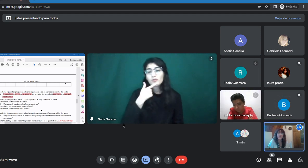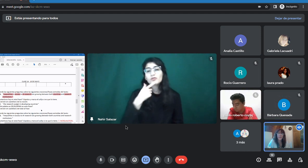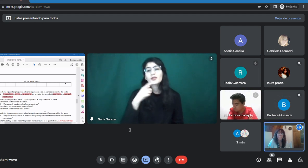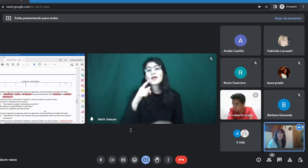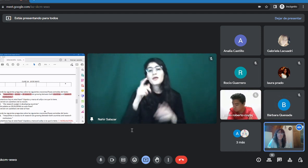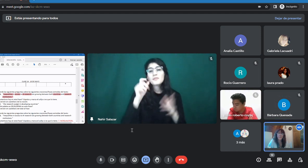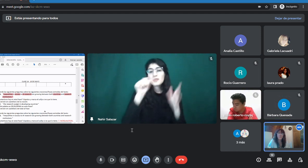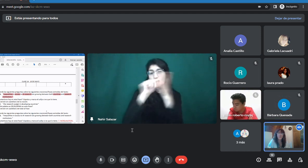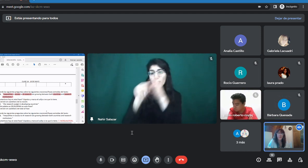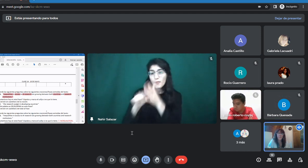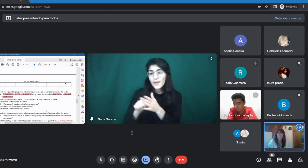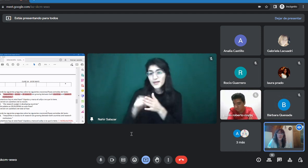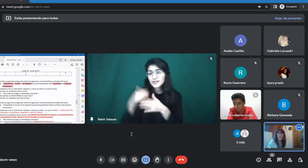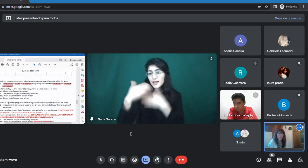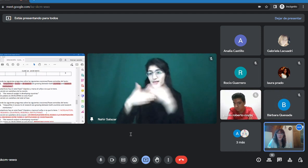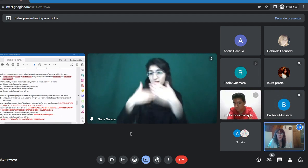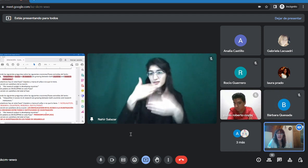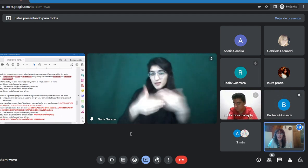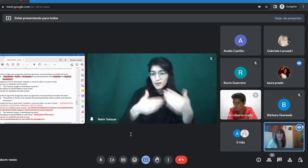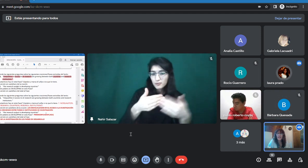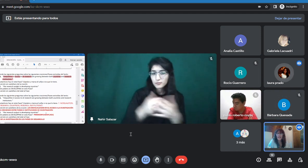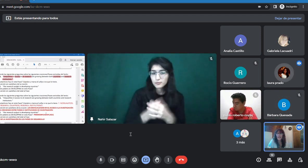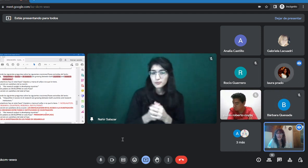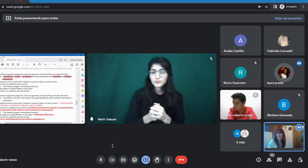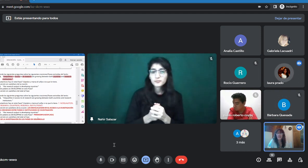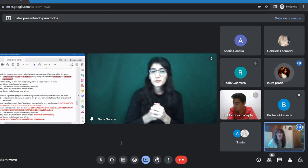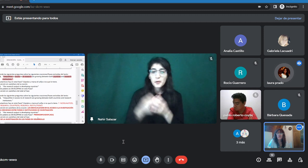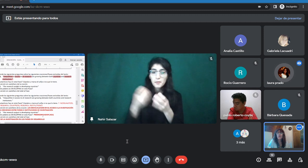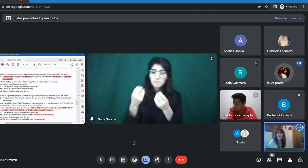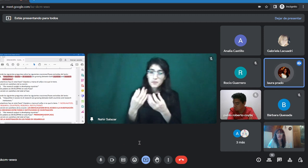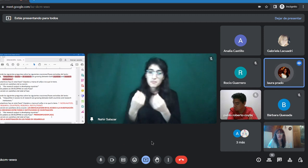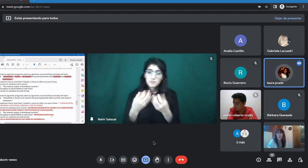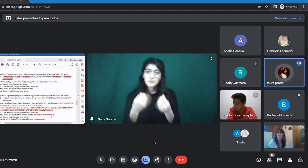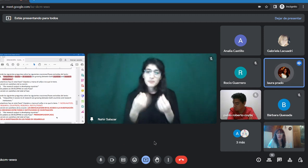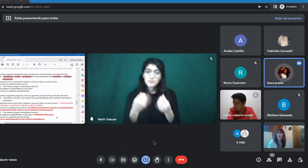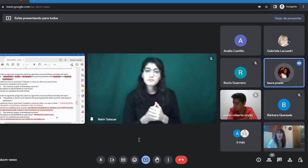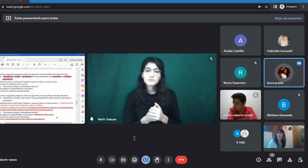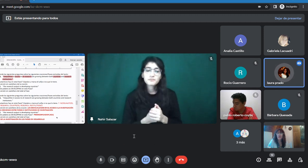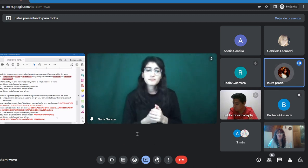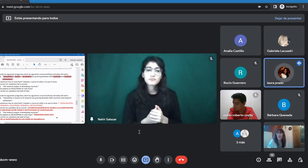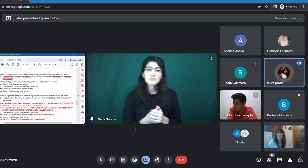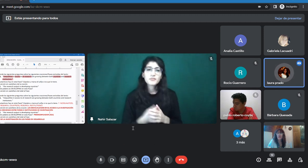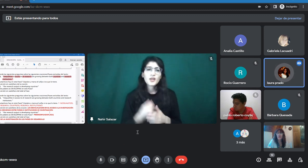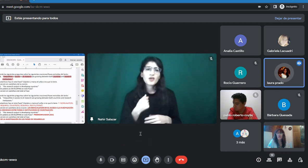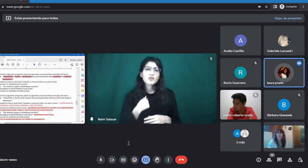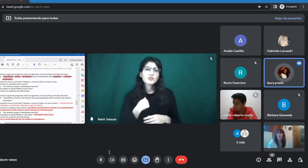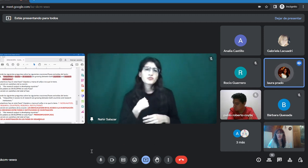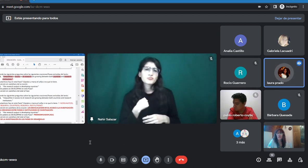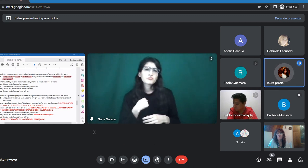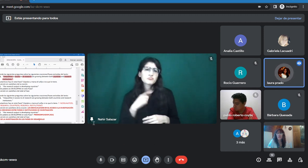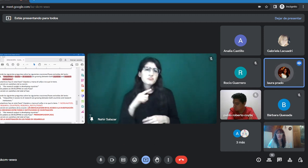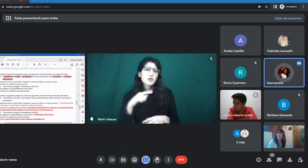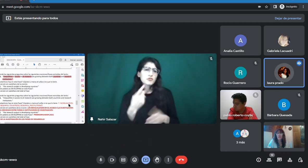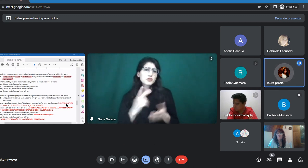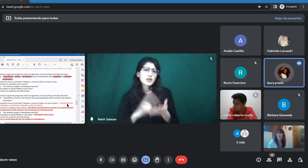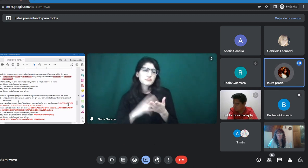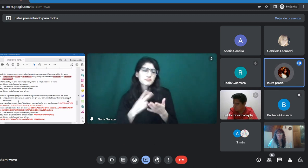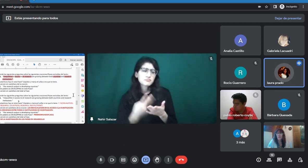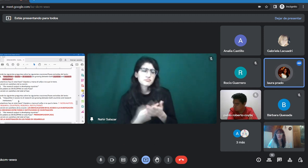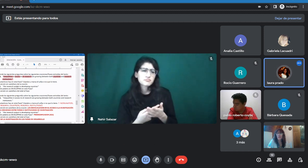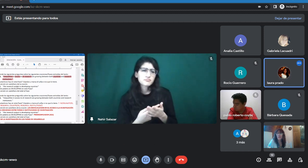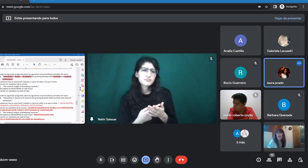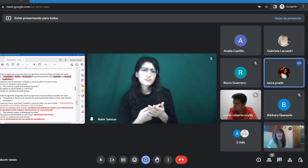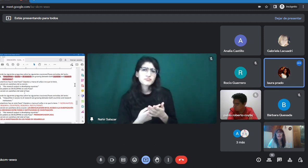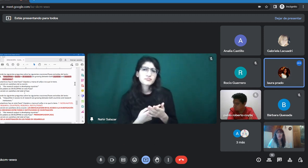Muy bien, muy bien. Bueno, acá estaría... Yo había hecho otra traducción, la producción de investigación en países